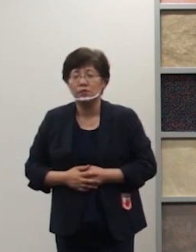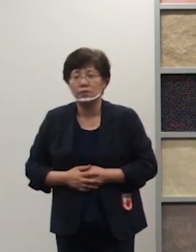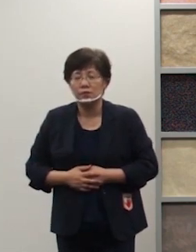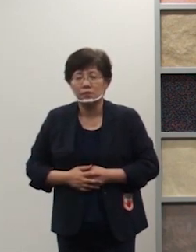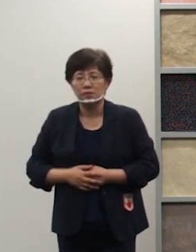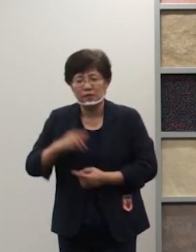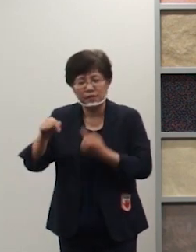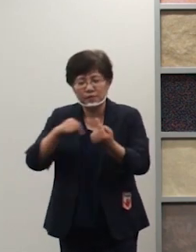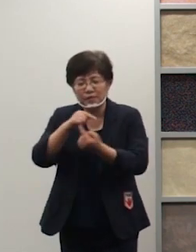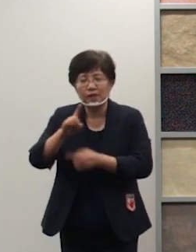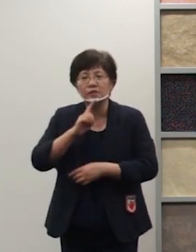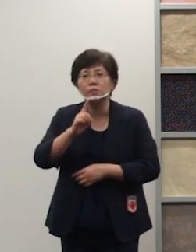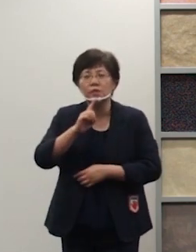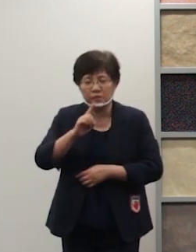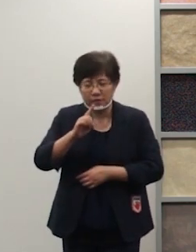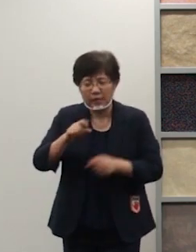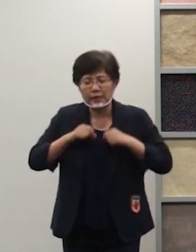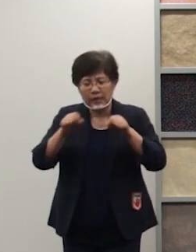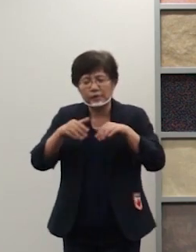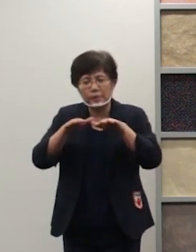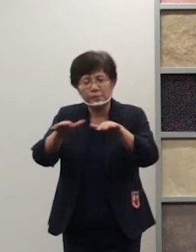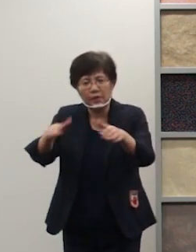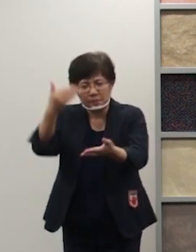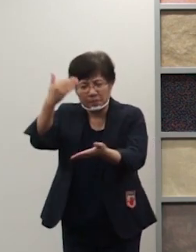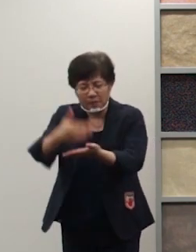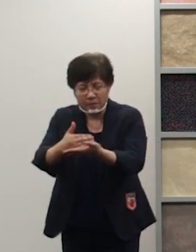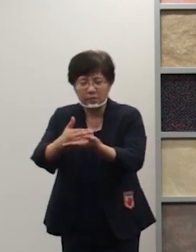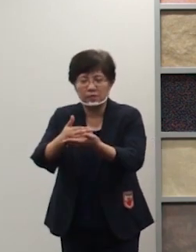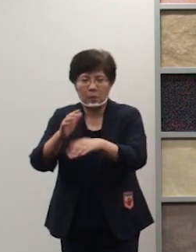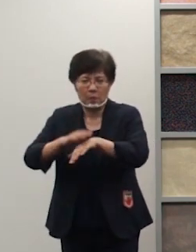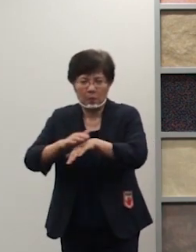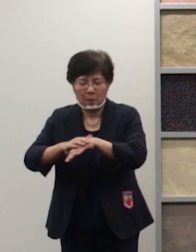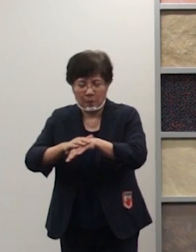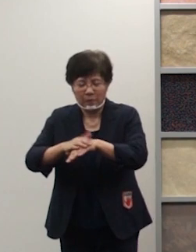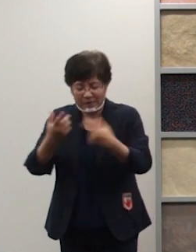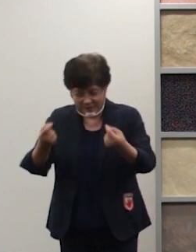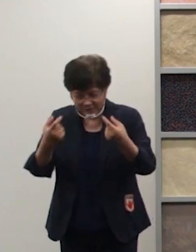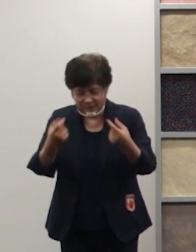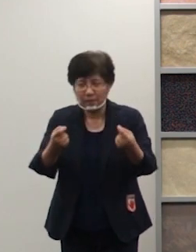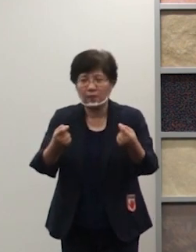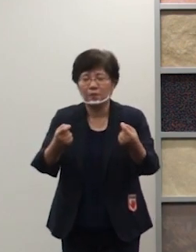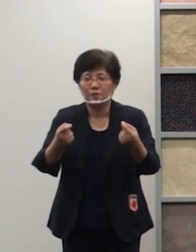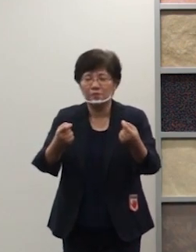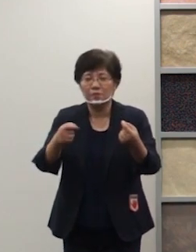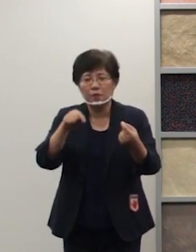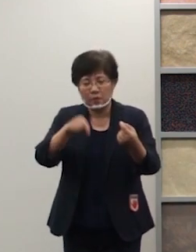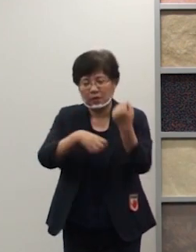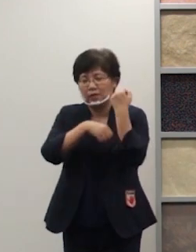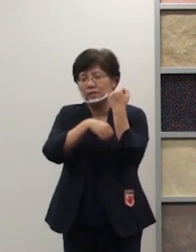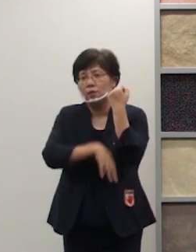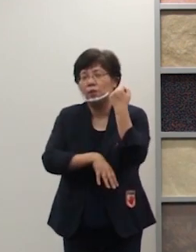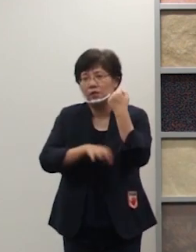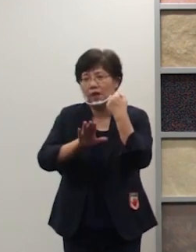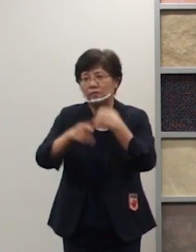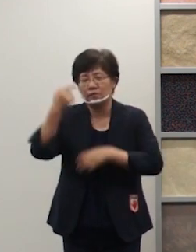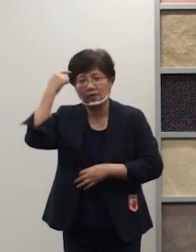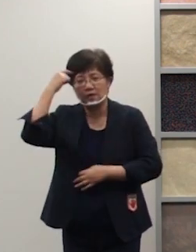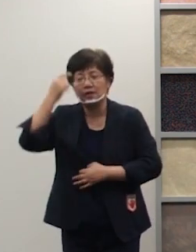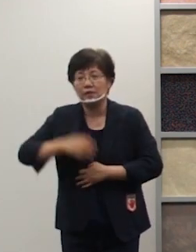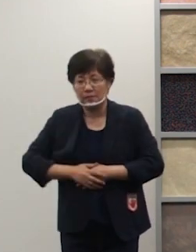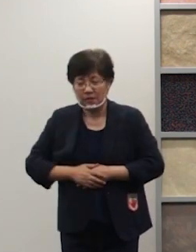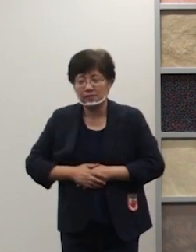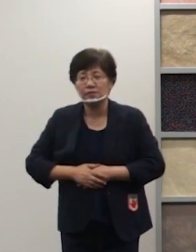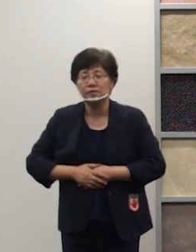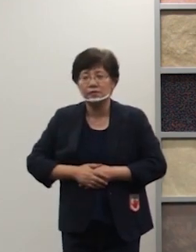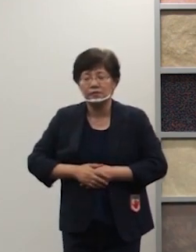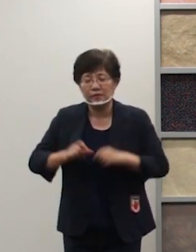しになりますが、感染拡大防止をいかに徹底できるか、このことこそが本質でありまして、感染拡大の